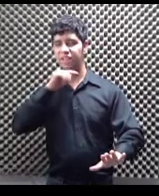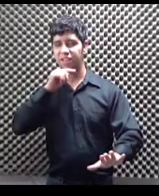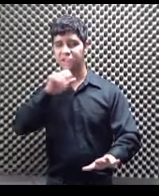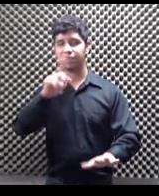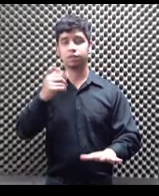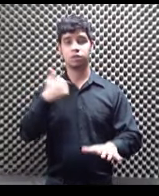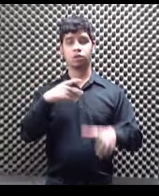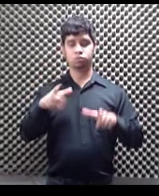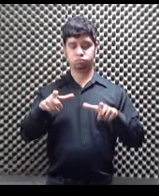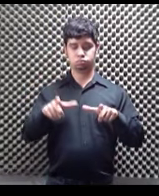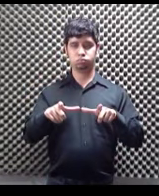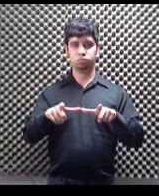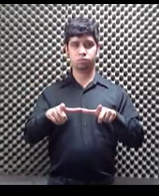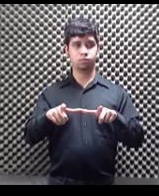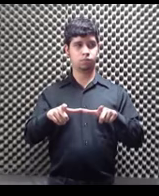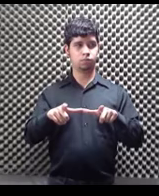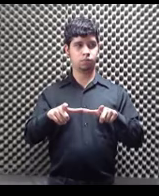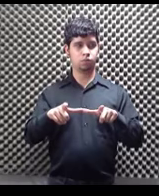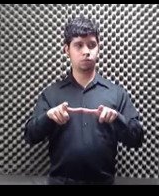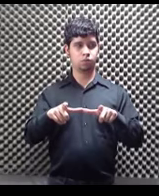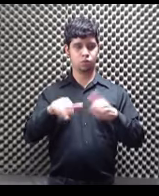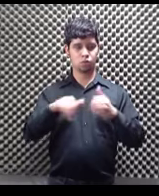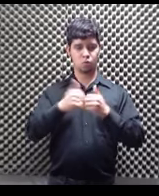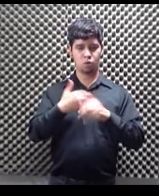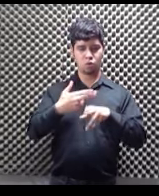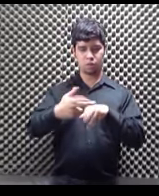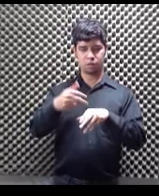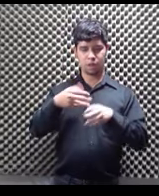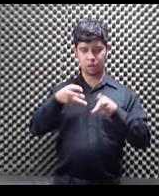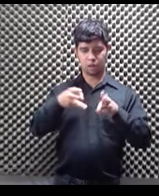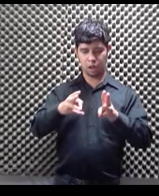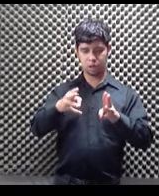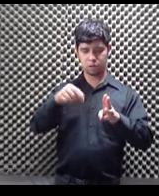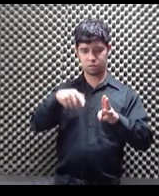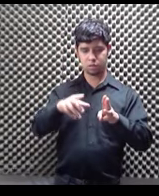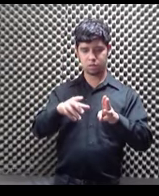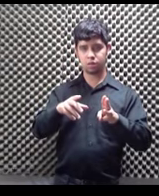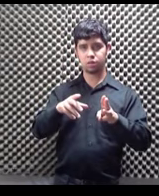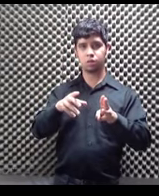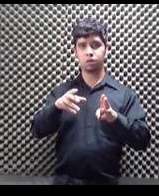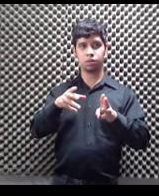entonces sube. ¿Cómo? Javier, ¿cómo se llama esa calle? Que está el...